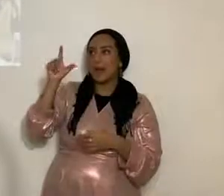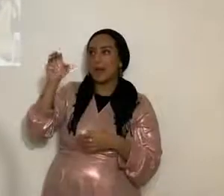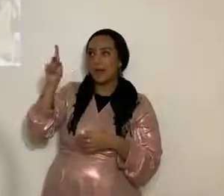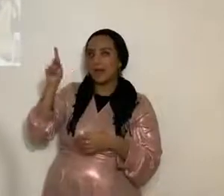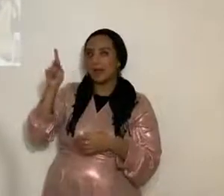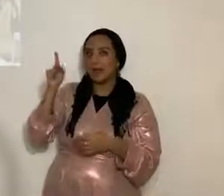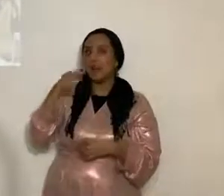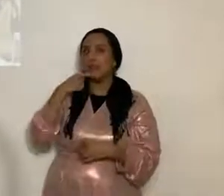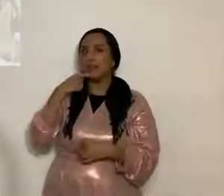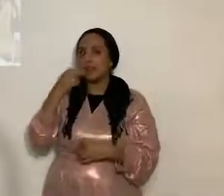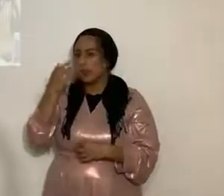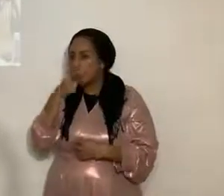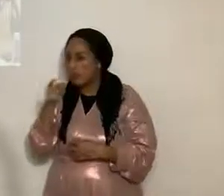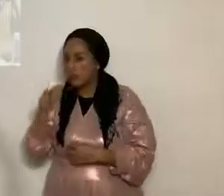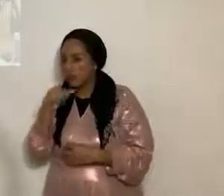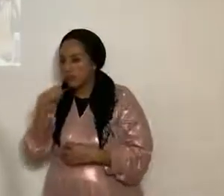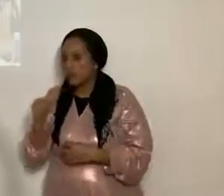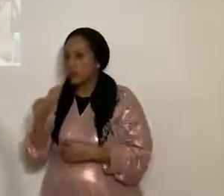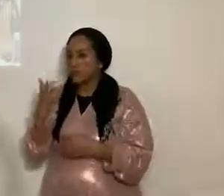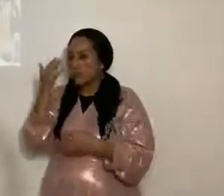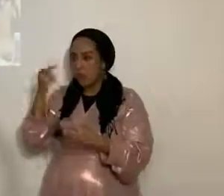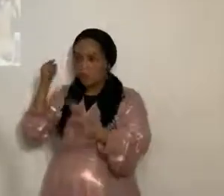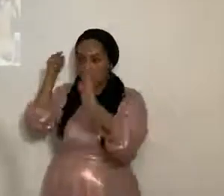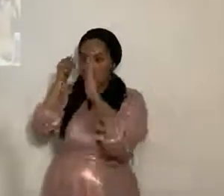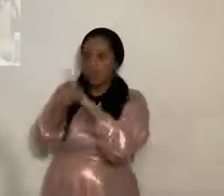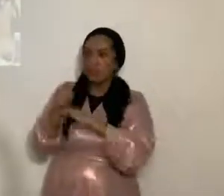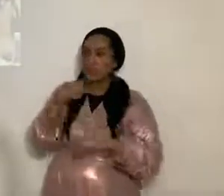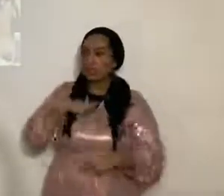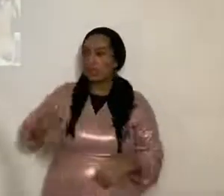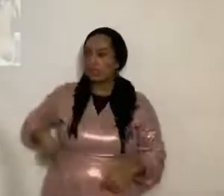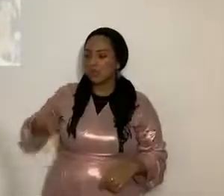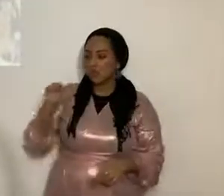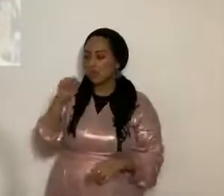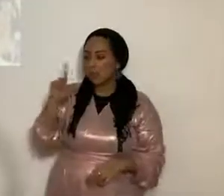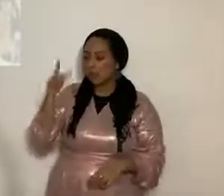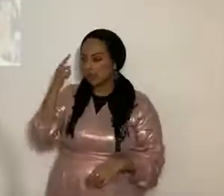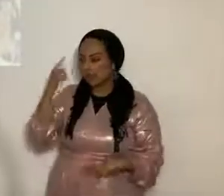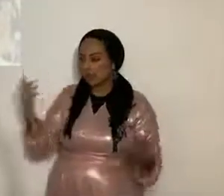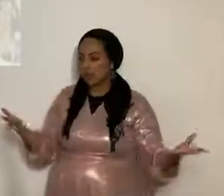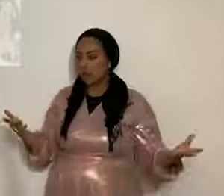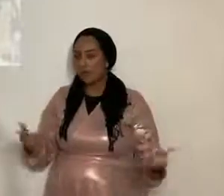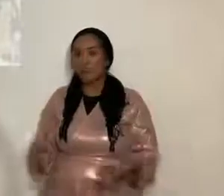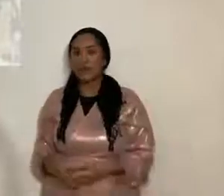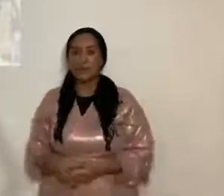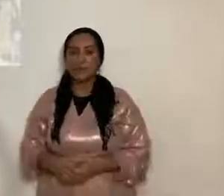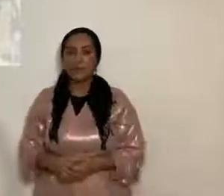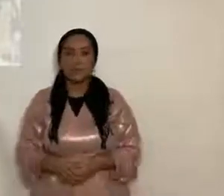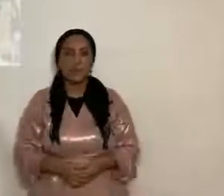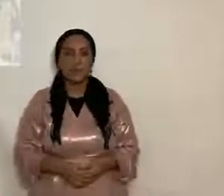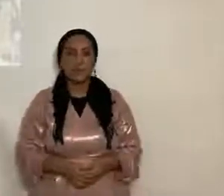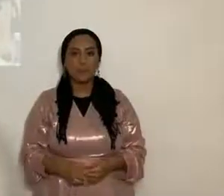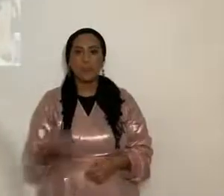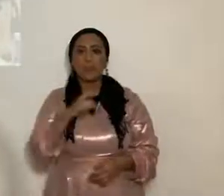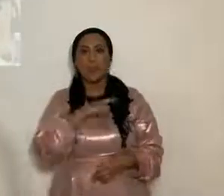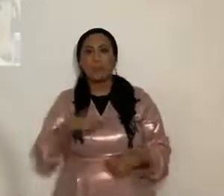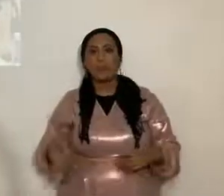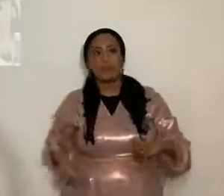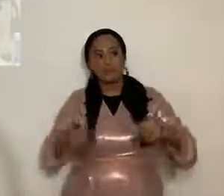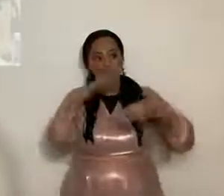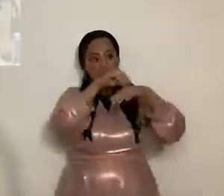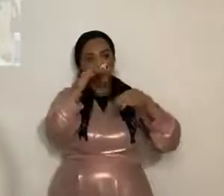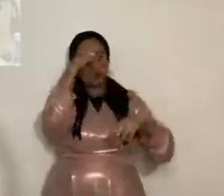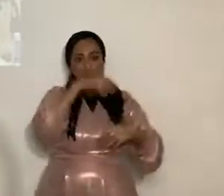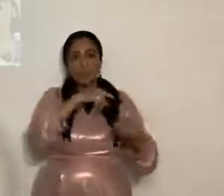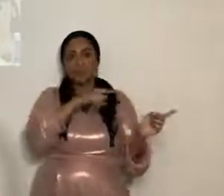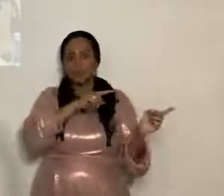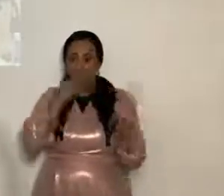David: ¿cómo no tuviste temor de extender tu mano para matar al ungido de Yahweh? Entonces llamó David a uno de sus hombres